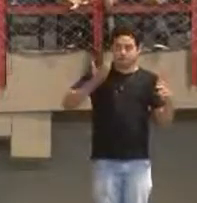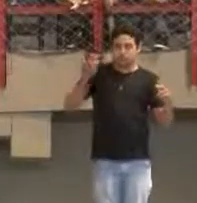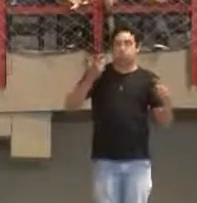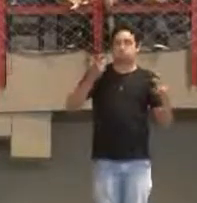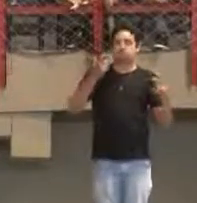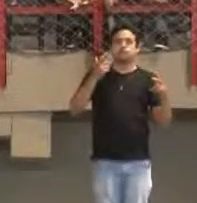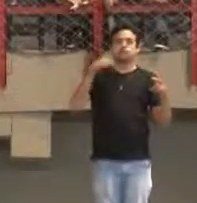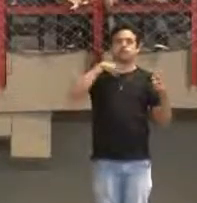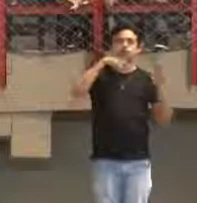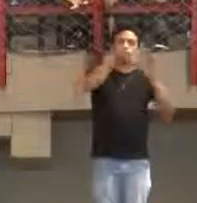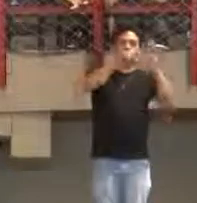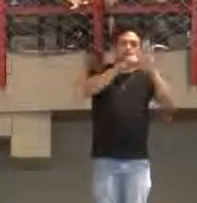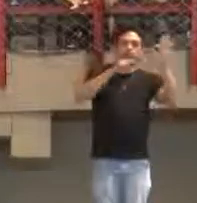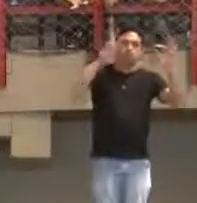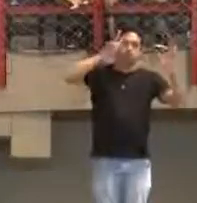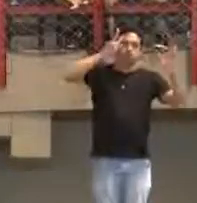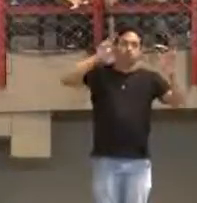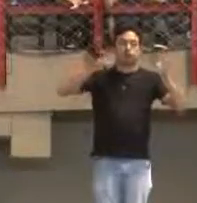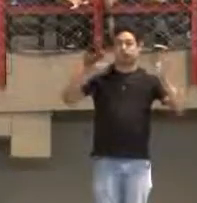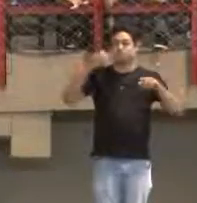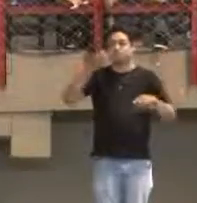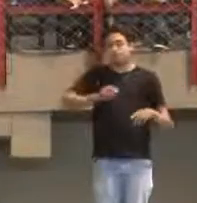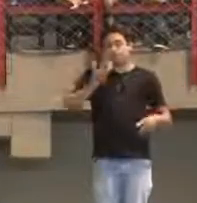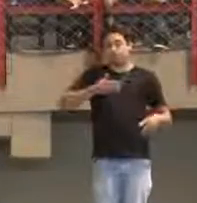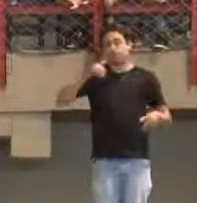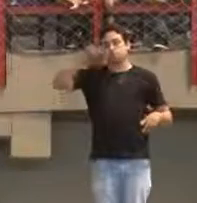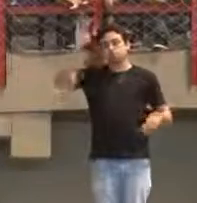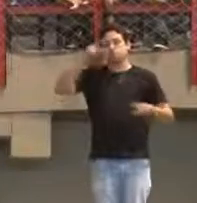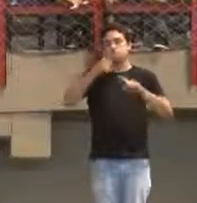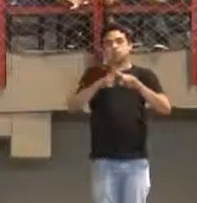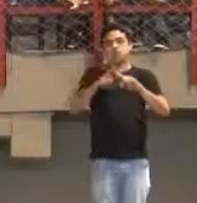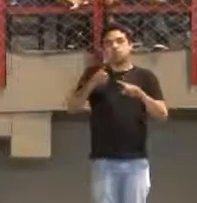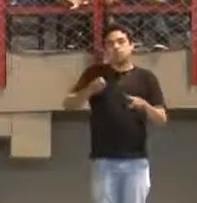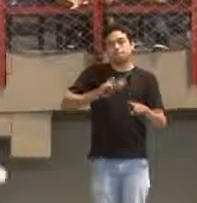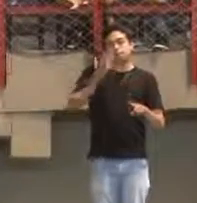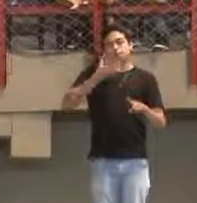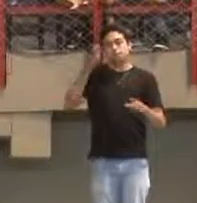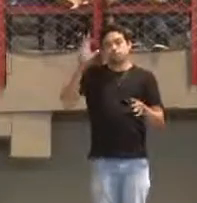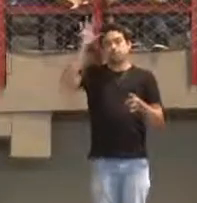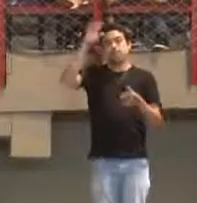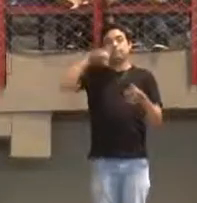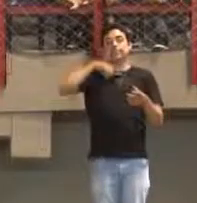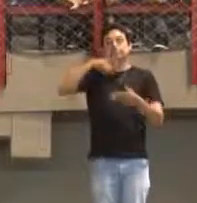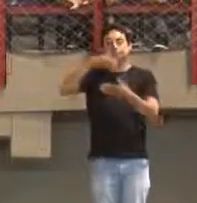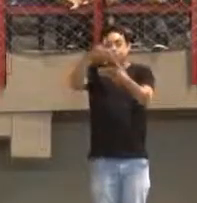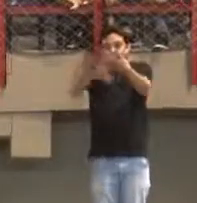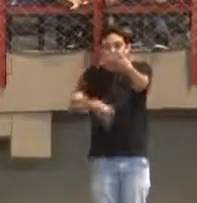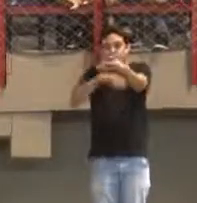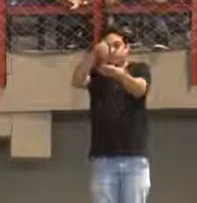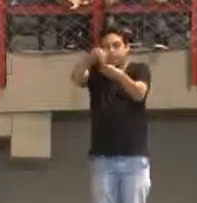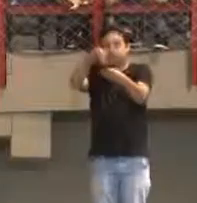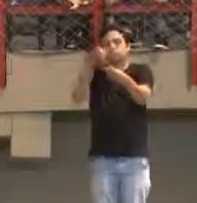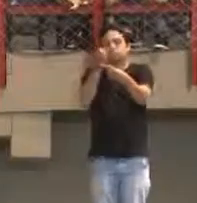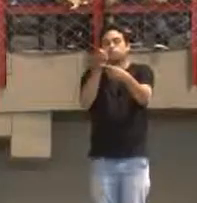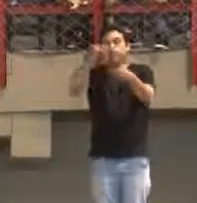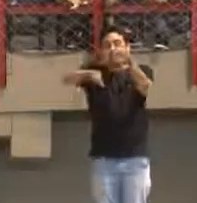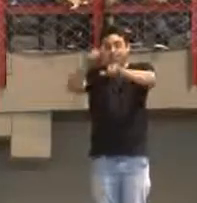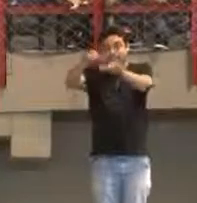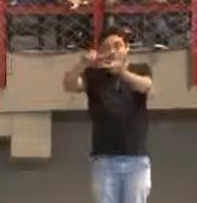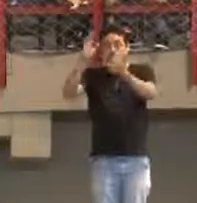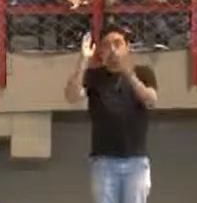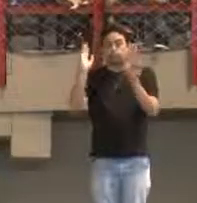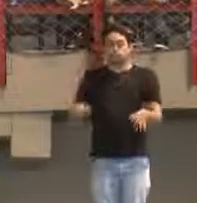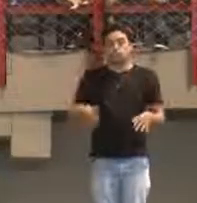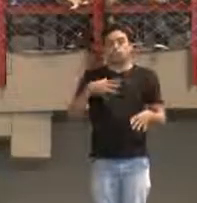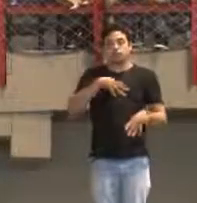os fragmentos narrativos a poesia parece mais porque às vezes aparece um poema até na prova de química eu